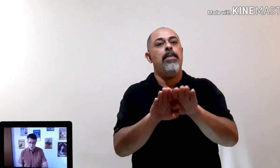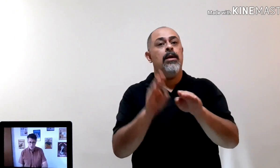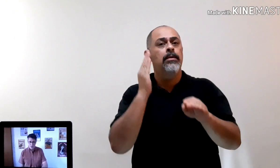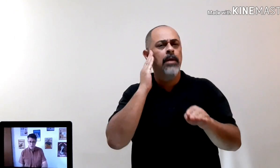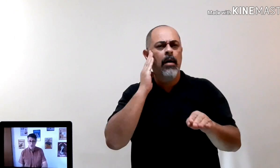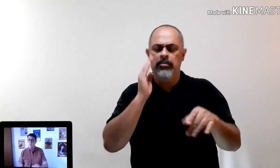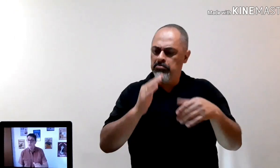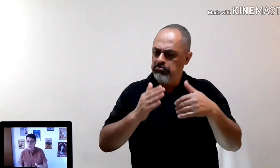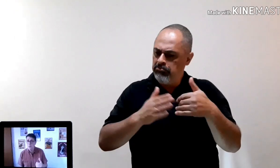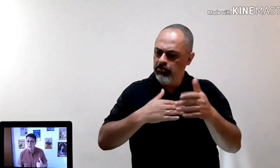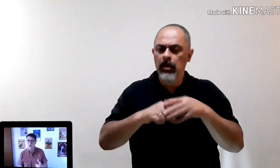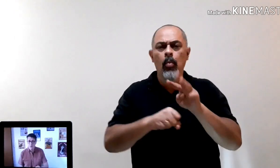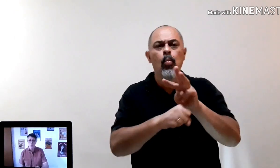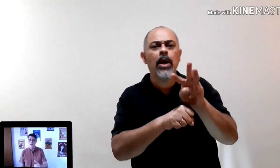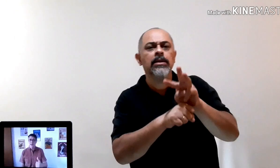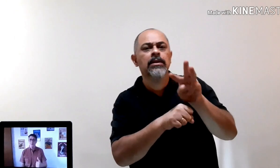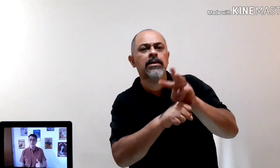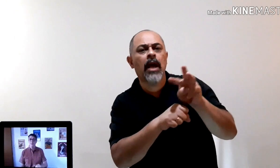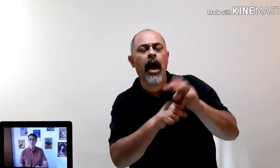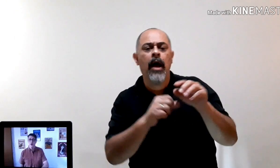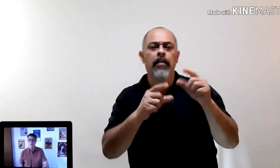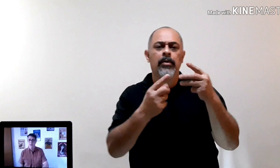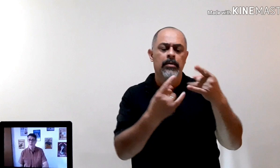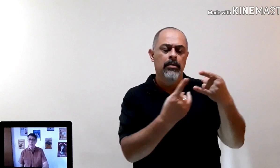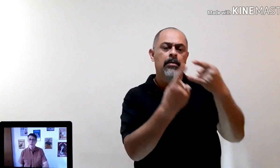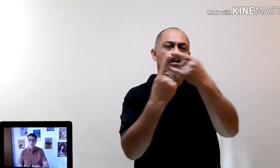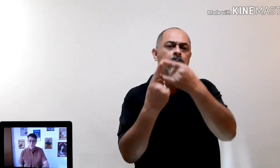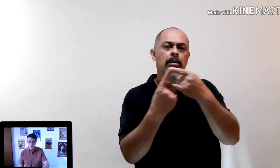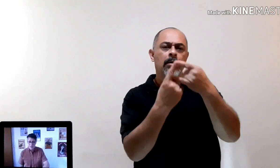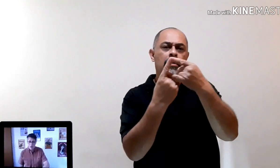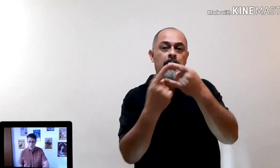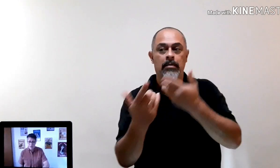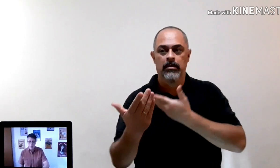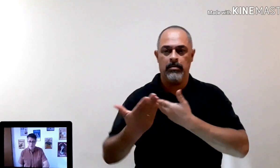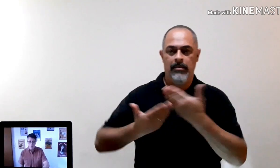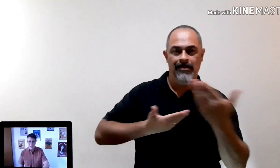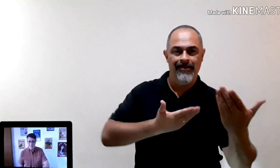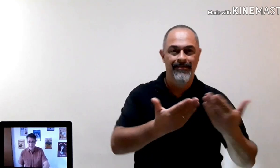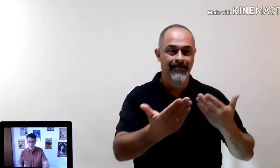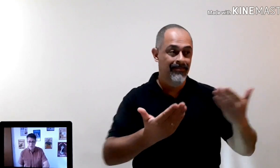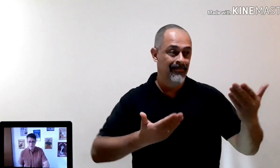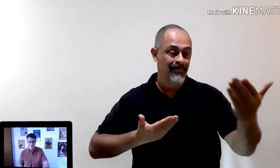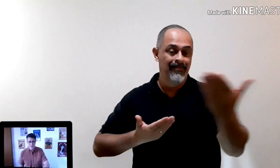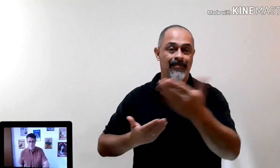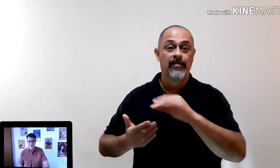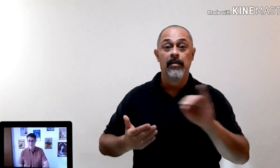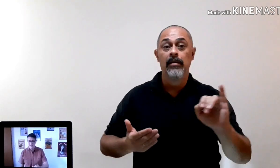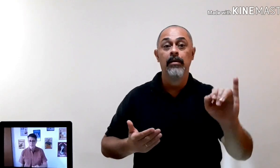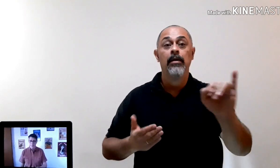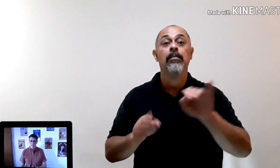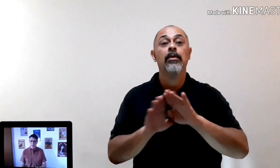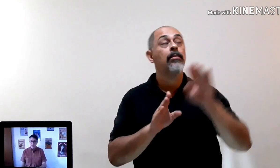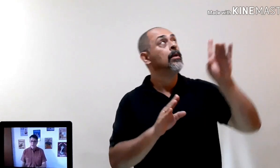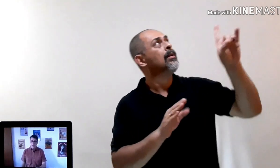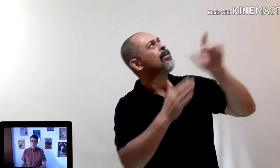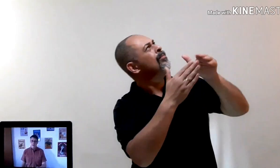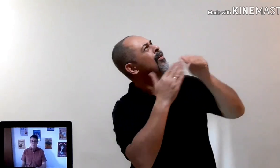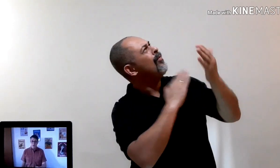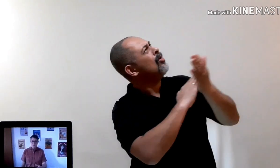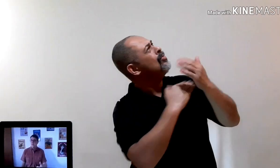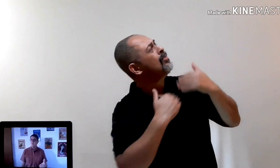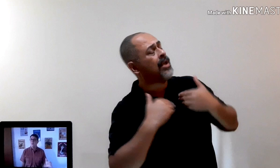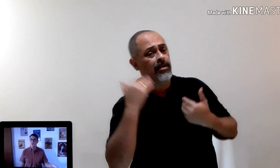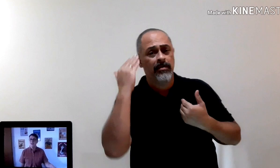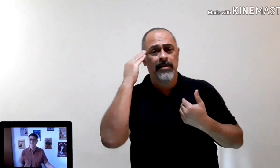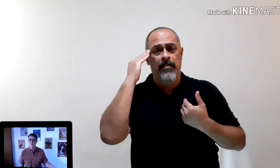procurar a sabedoria de Deus, eu tenho que pedir para Deus me iluminar e me abrir o caminho e me mostrar o que eu devo pensar e o que eu devo fazer, né?